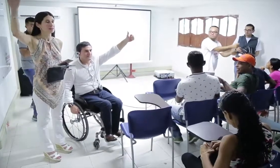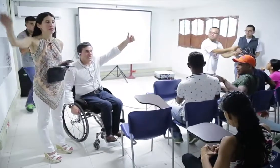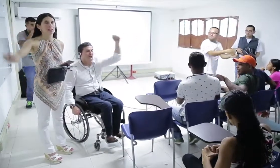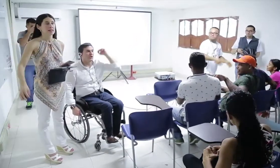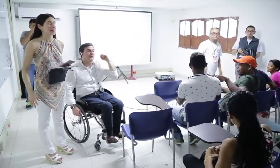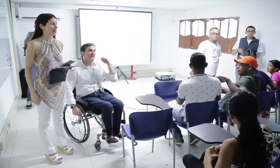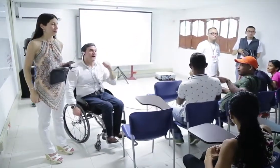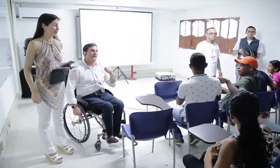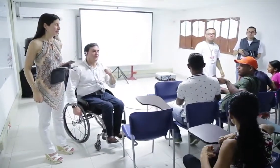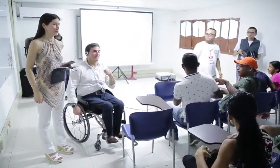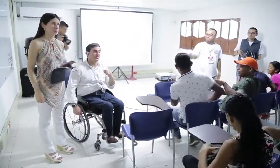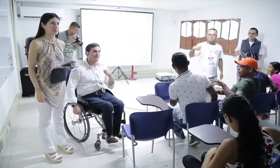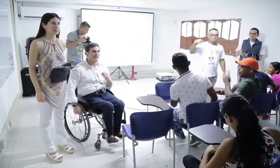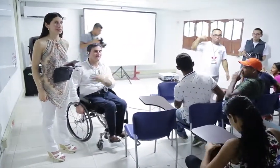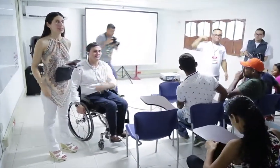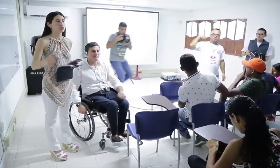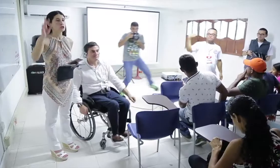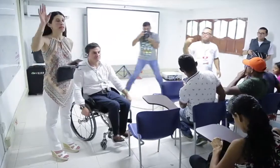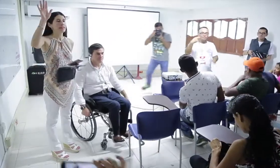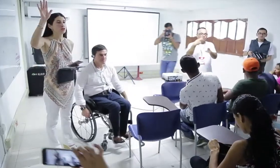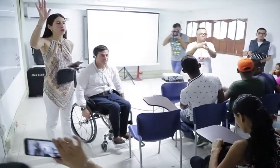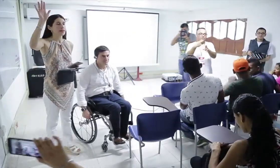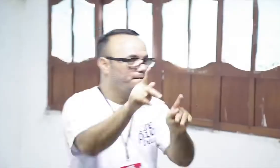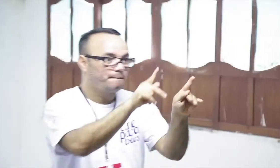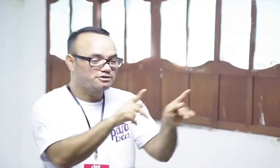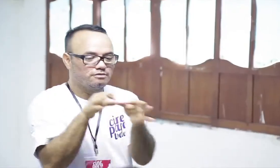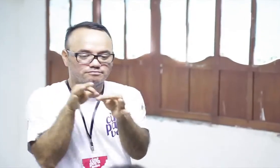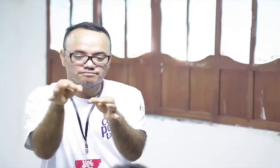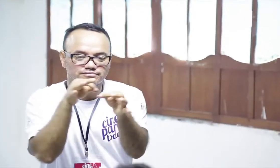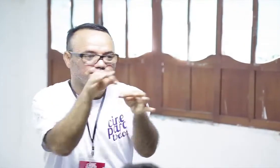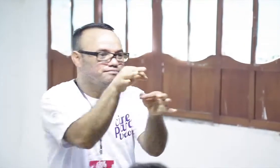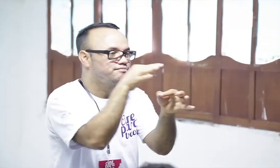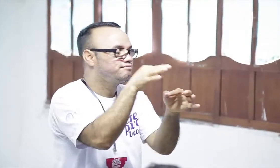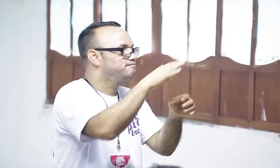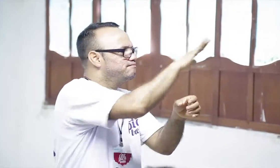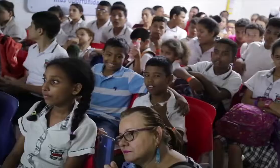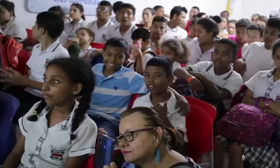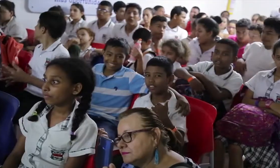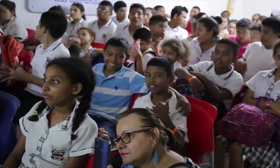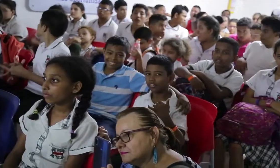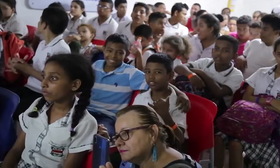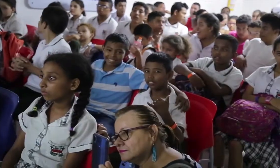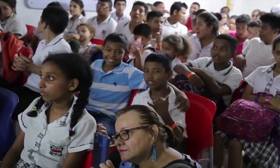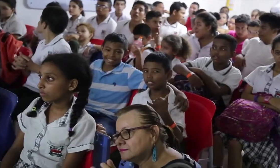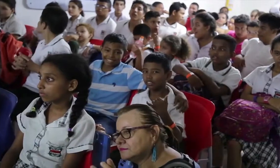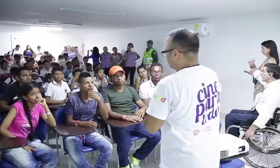Y yo soy Jairo Kramatowski. En Malambo Atlántico, previo al taller Construyendo País, los habitantes con discapacidad